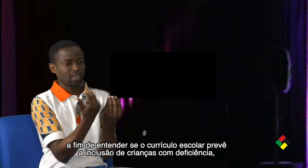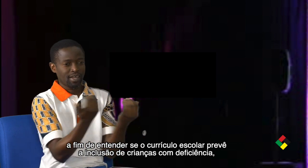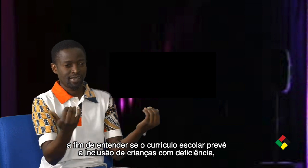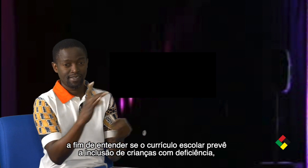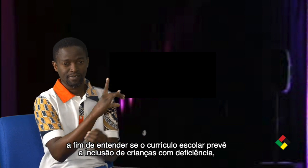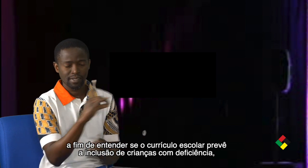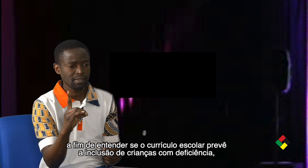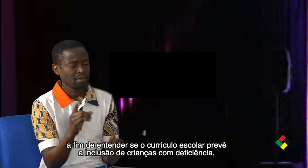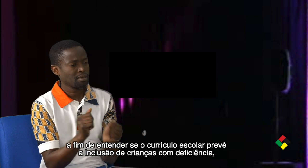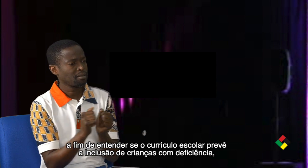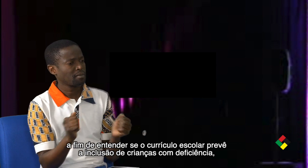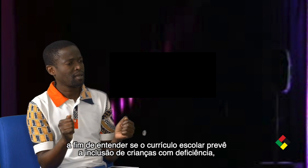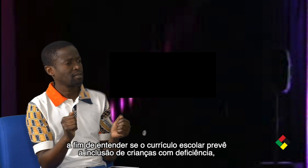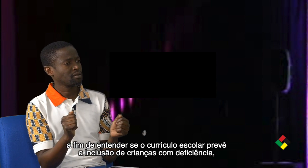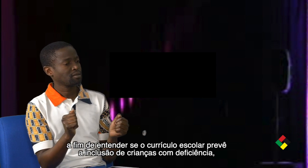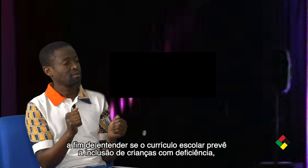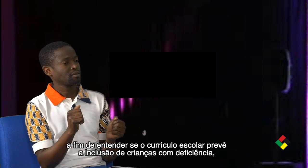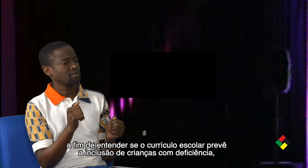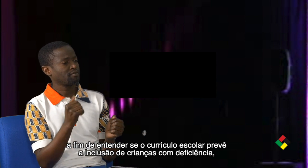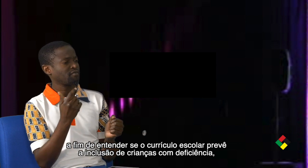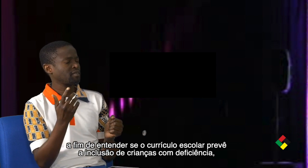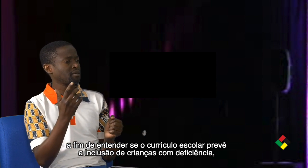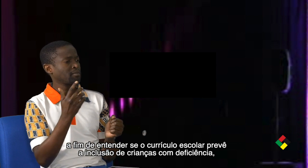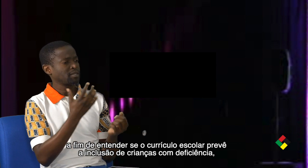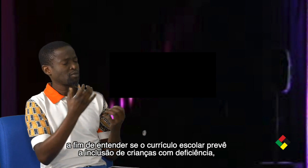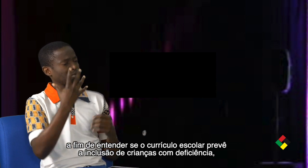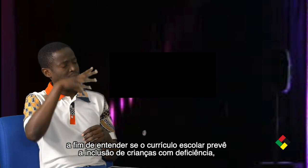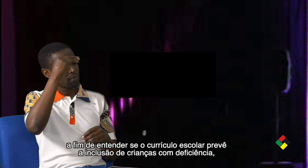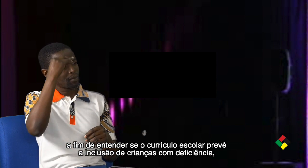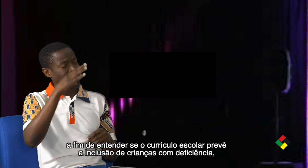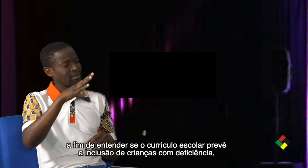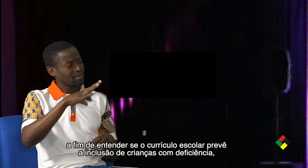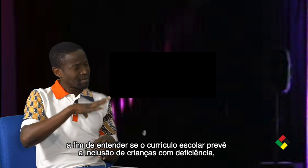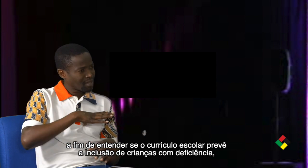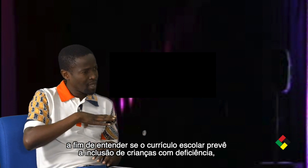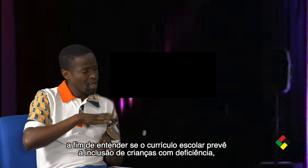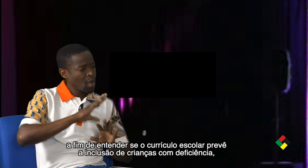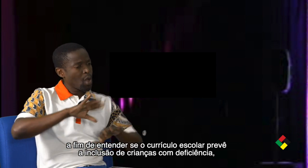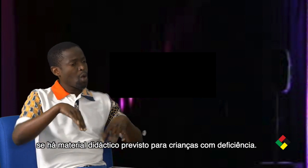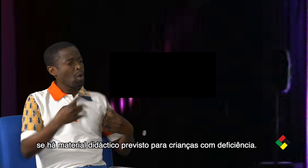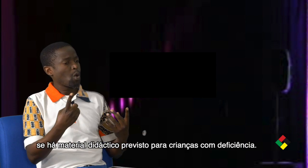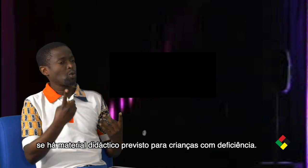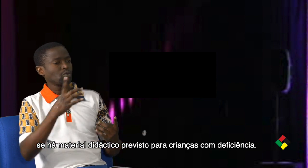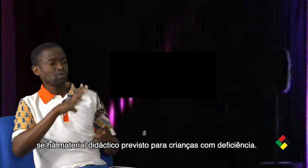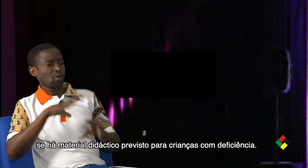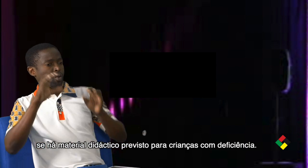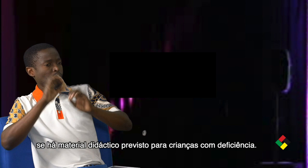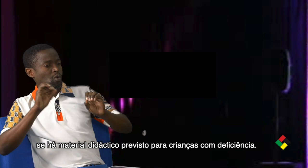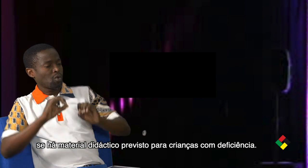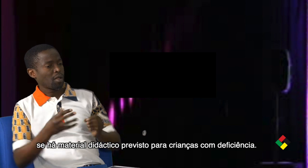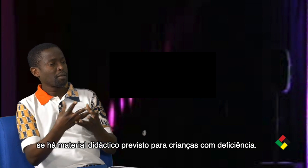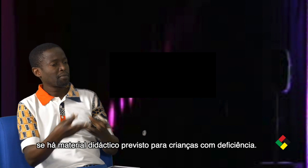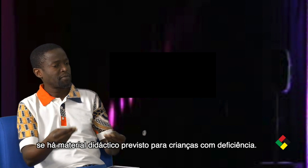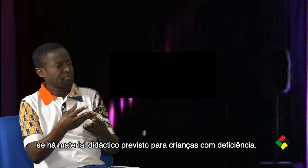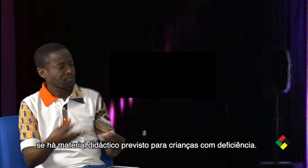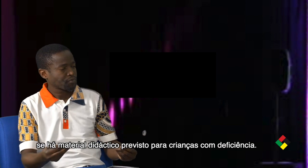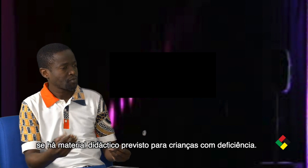esse currículo que é para fazer esta ligação com crianças com deficiência. Se tem algum material